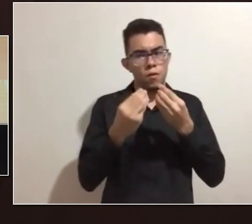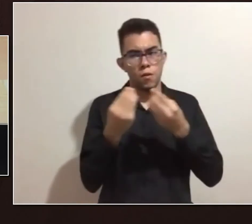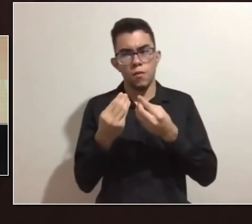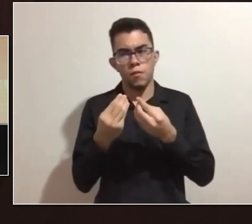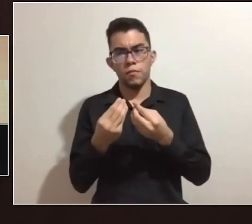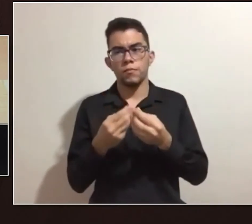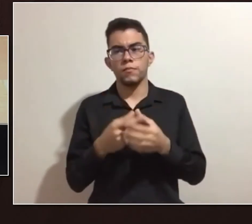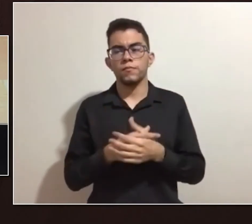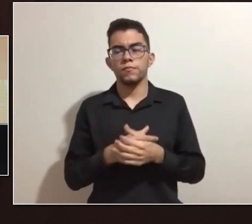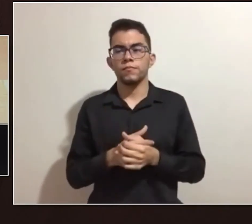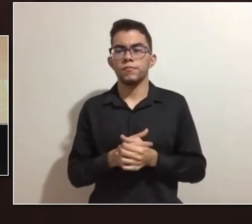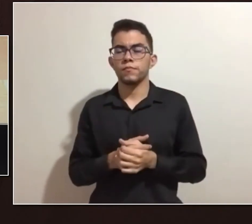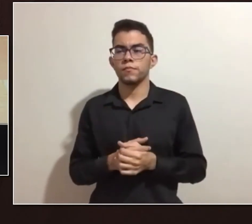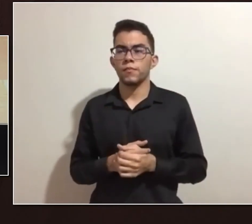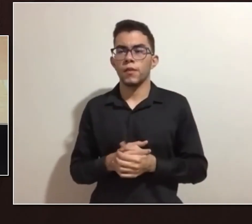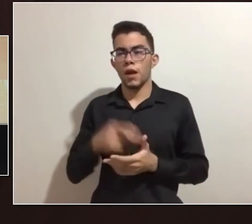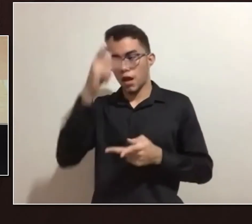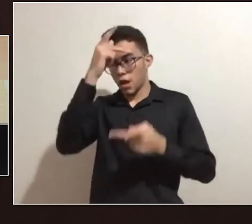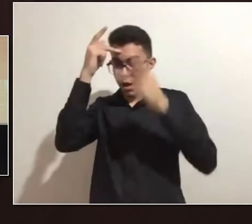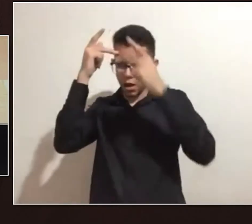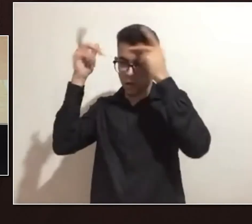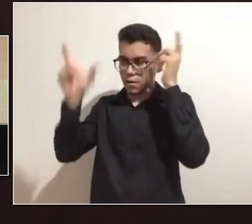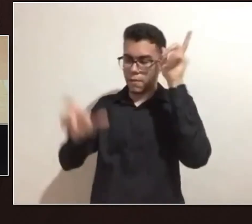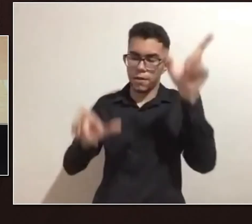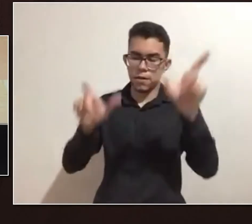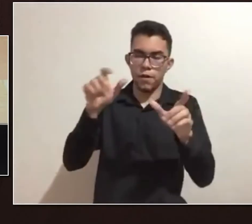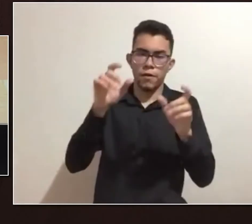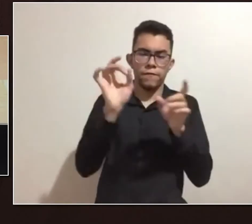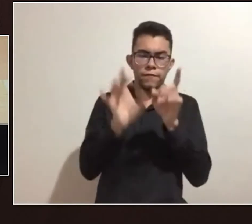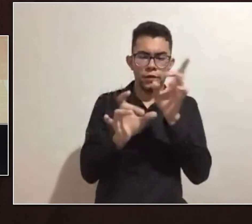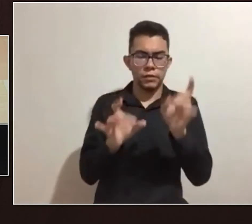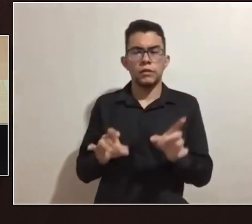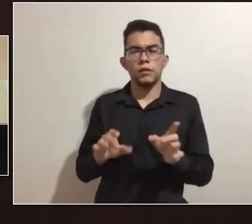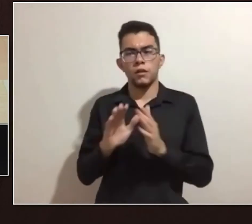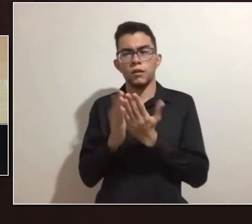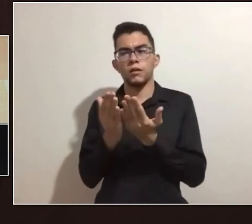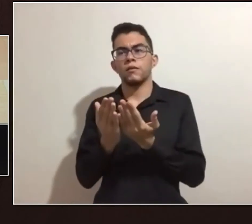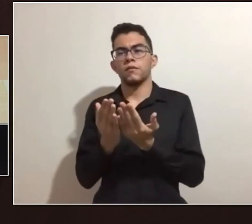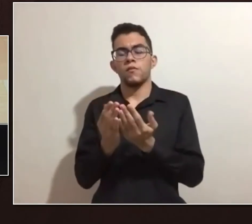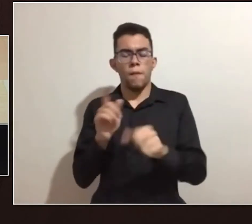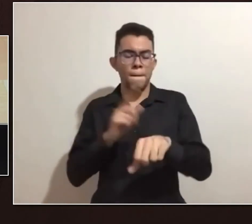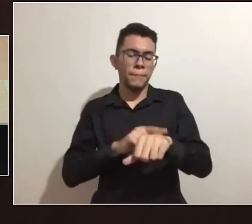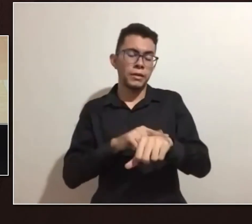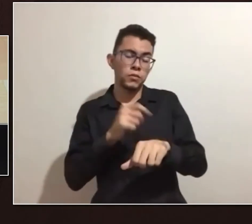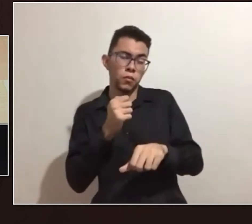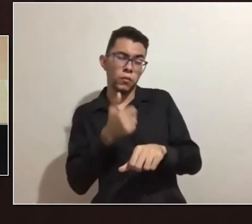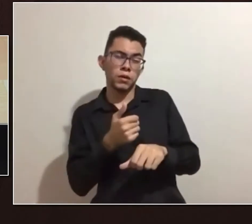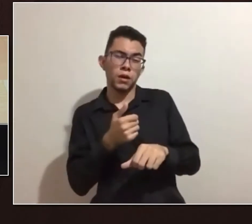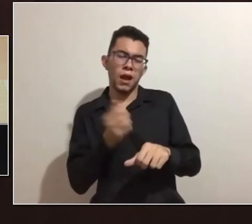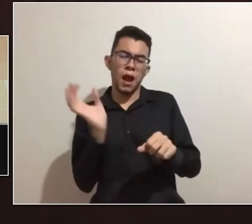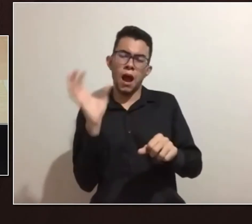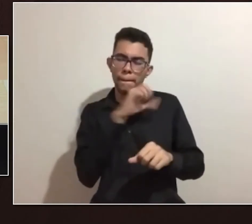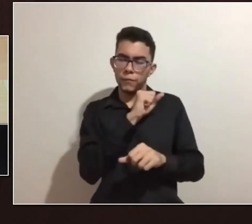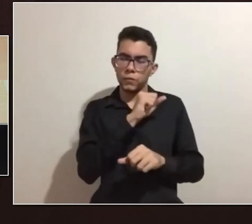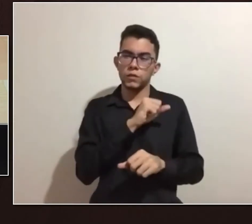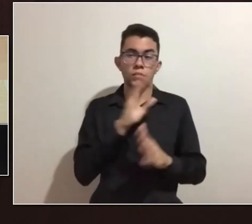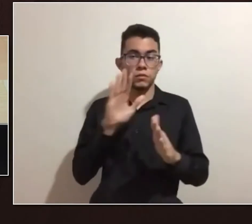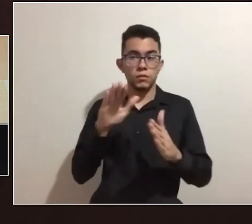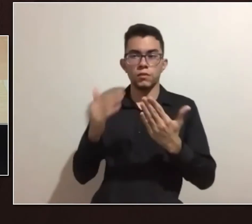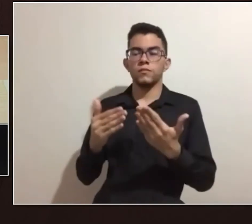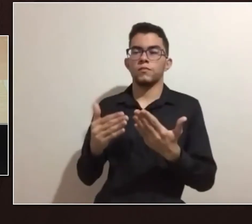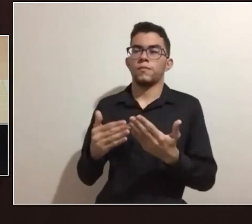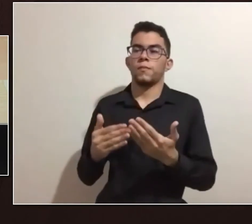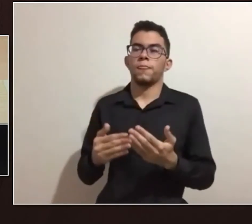Os colportores não têm muito tempo para apacentar né, as pessoas, mas agora os